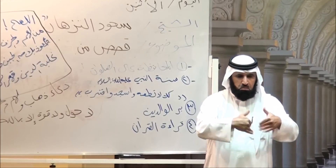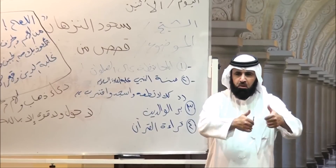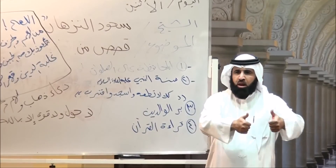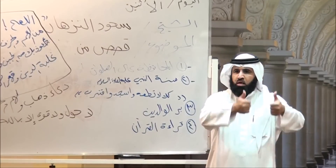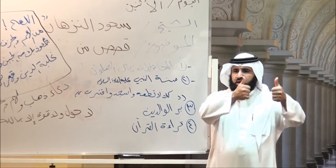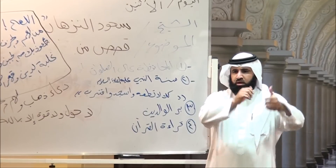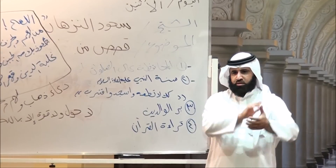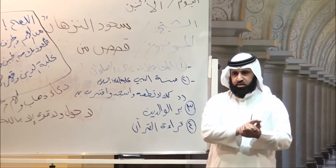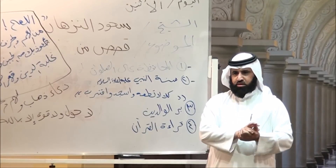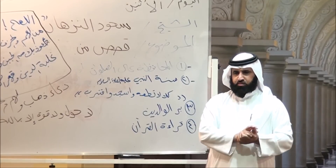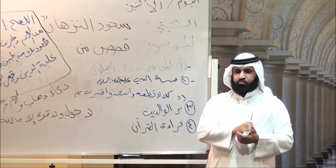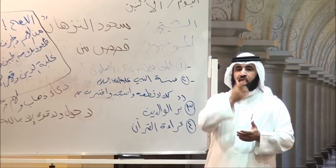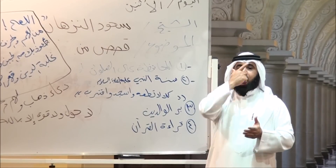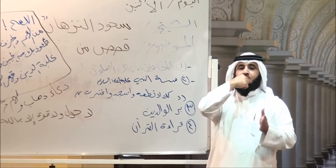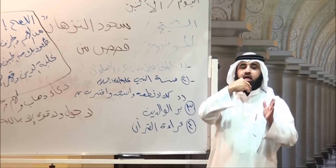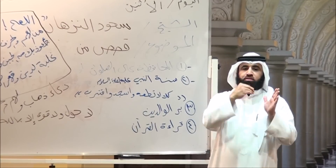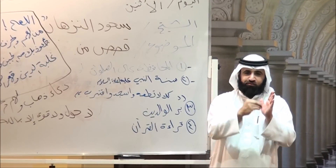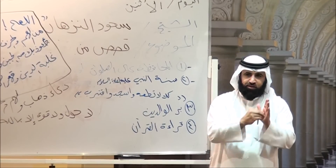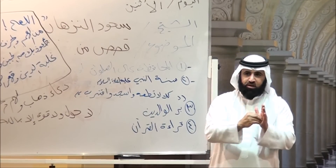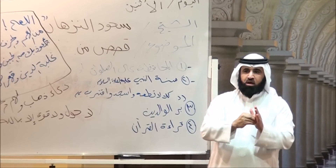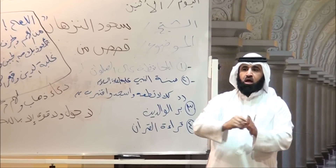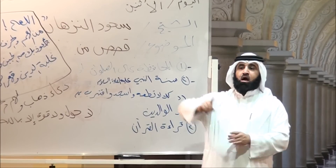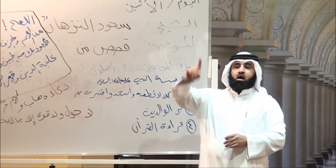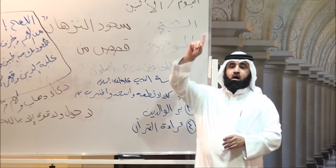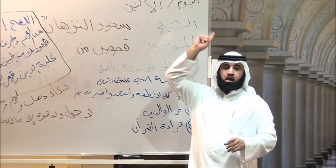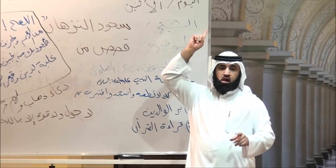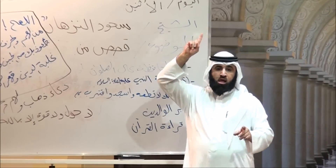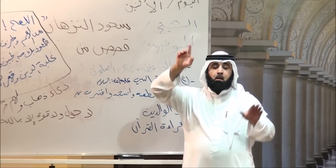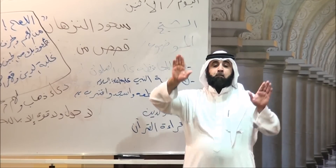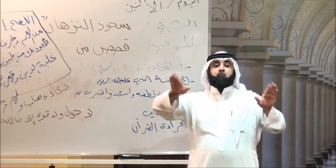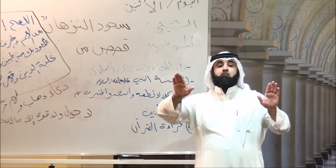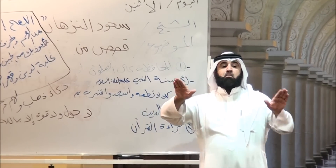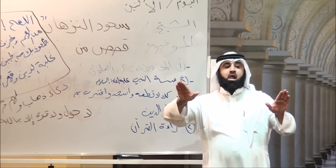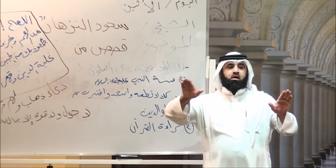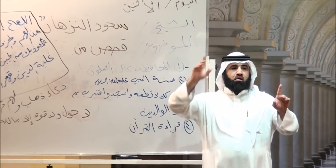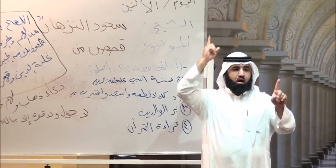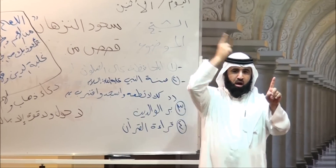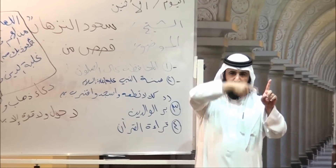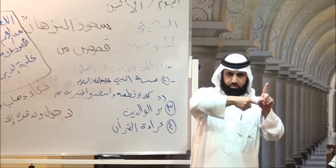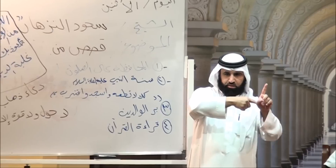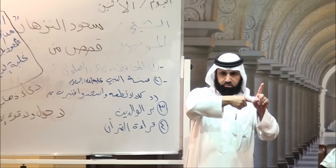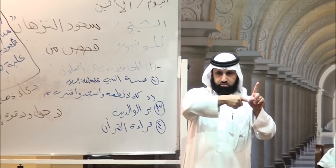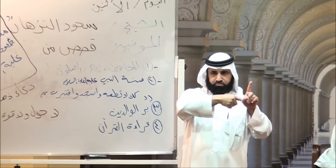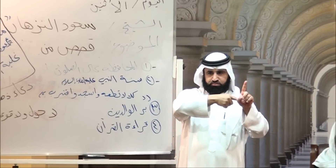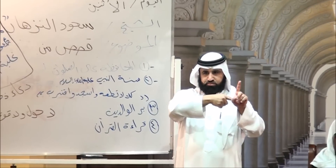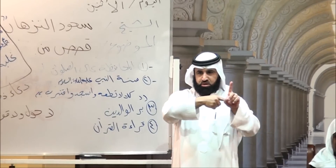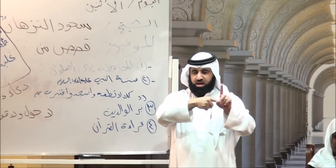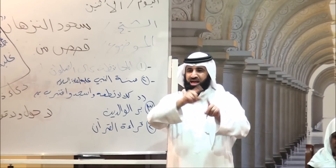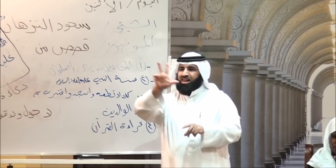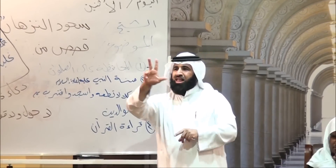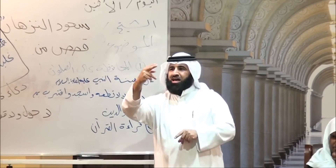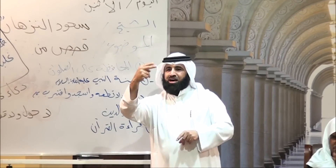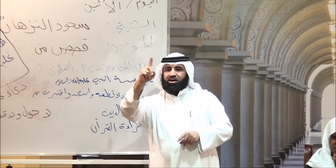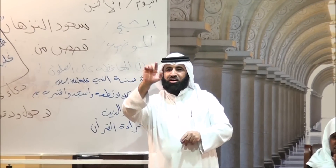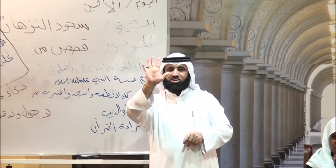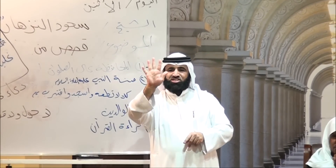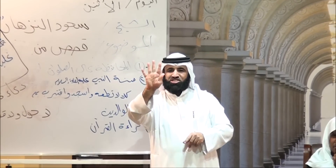بالله. جاء في الحديث أن الله أمر الملائكة حملة العرش أن يحملوا العرش،